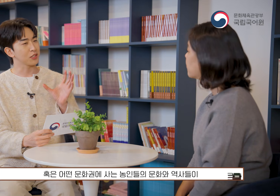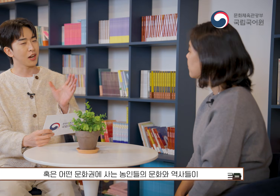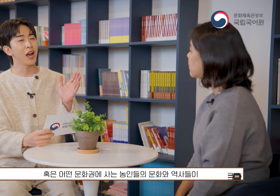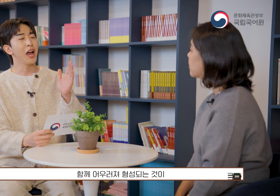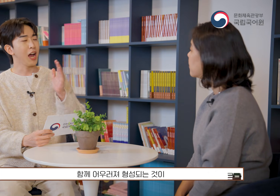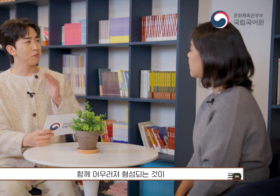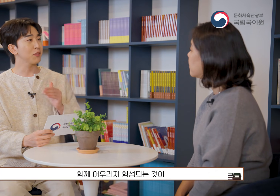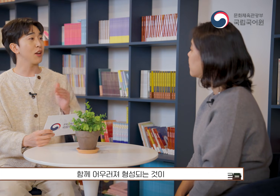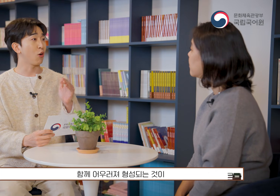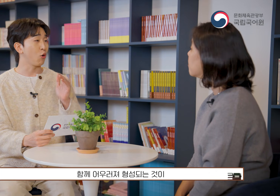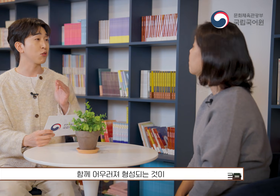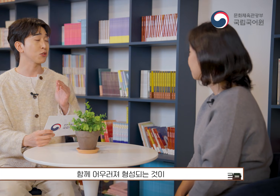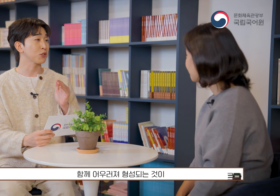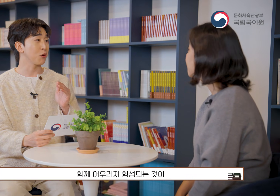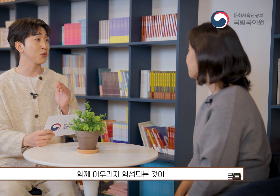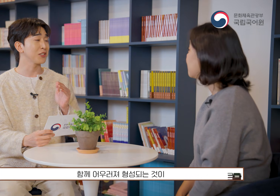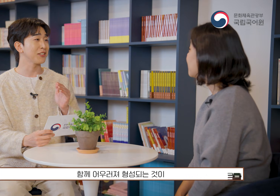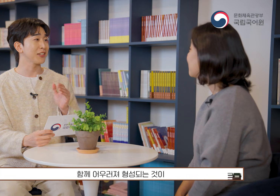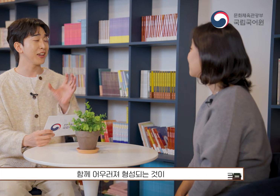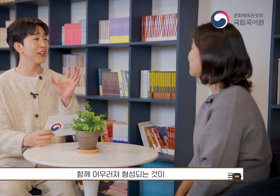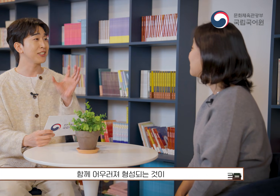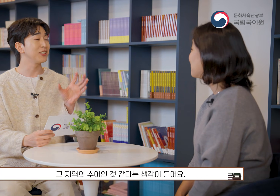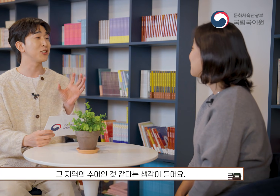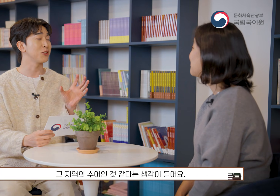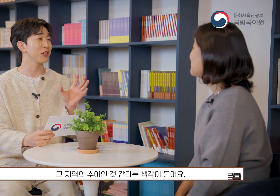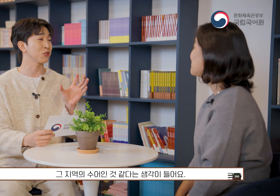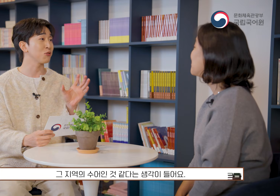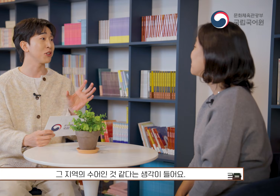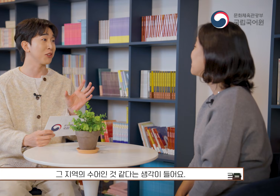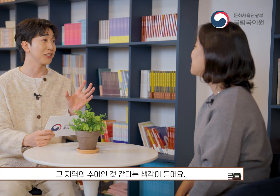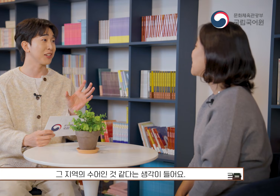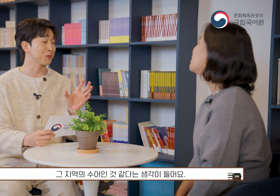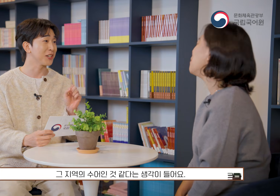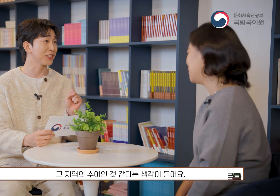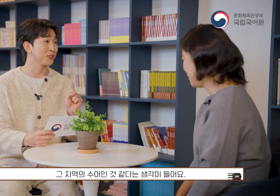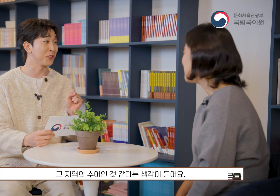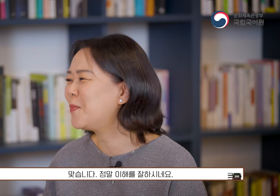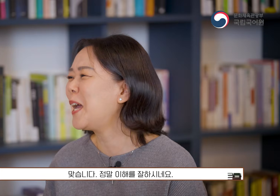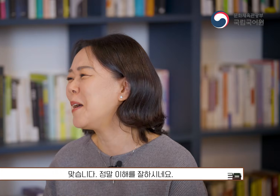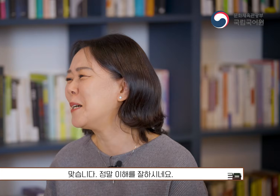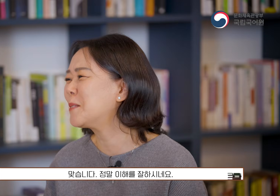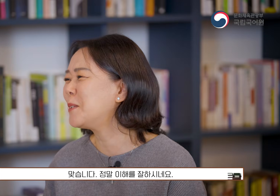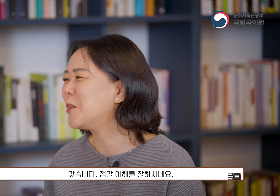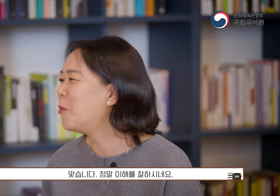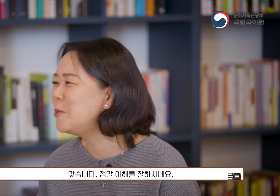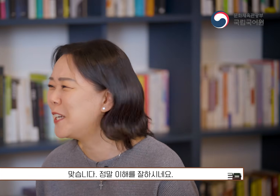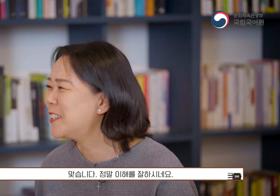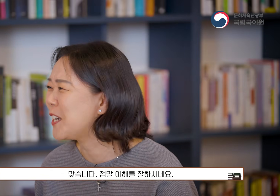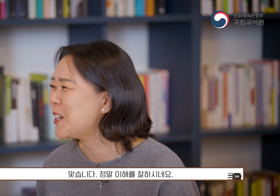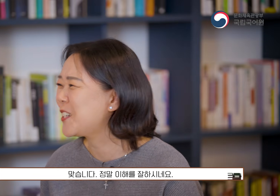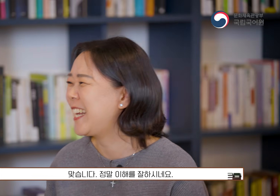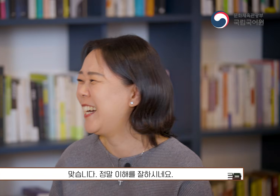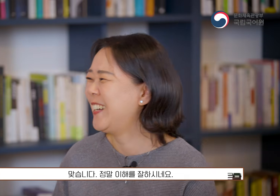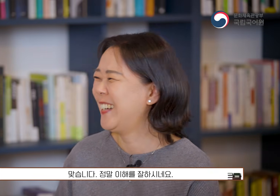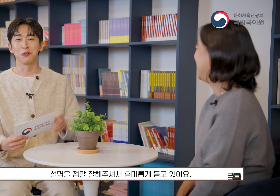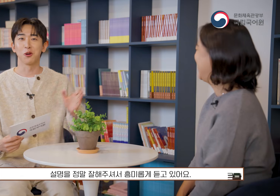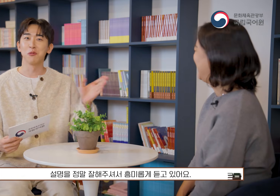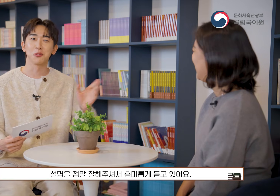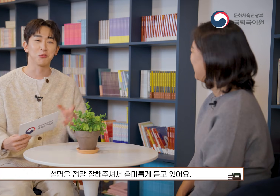역사가 함께 어우러져서 형성되는 게 그 지역의 수어인 것 같다 좀 생각이 들어요. 네, 맞습니다. 너무 이해를 잘하시네요. 설명을 너무